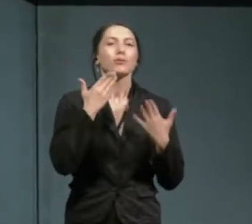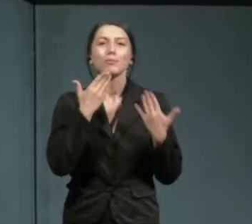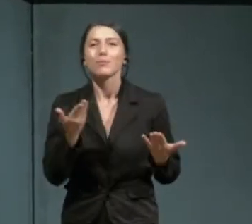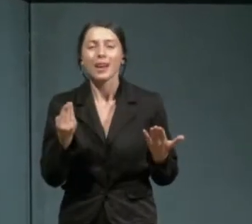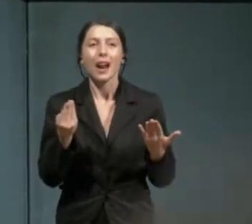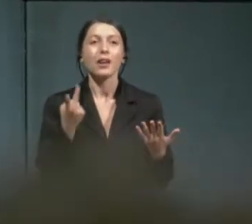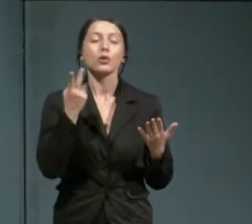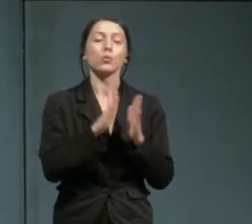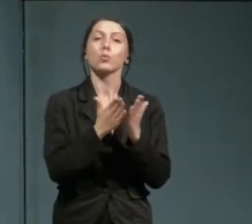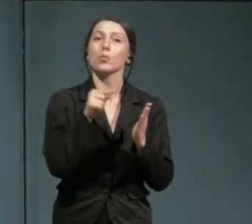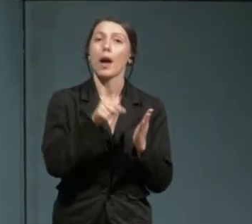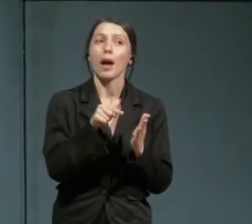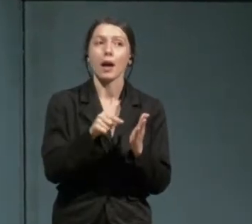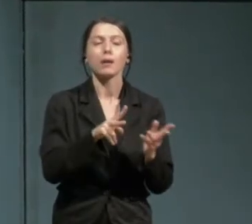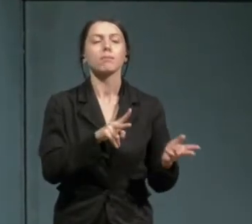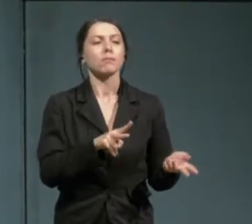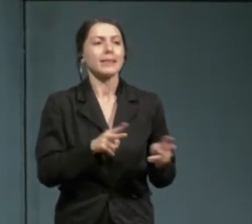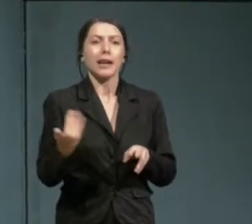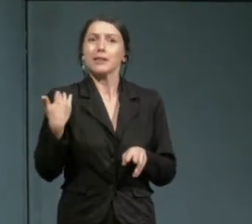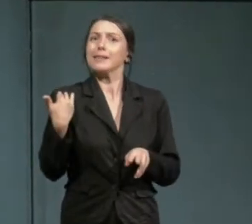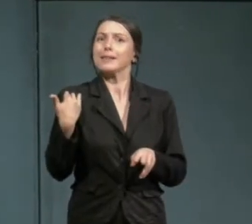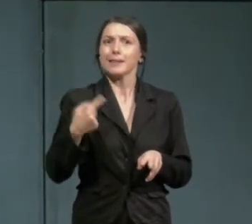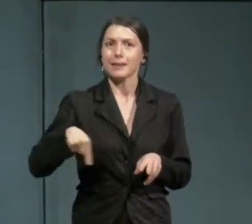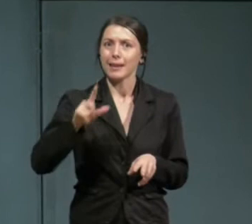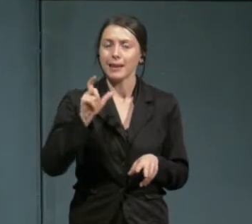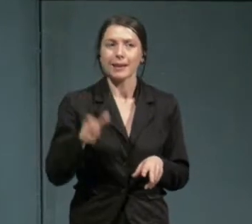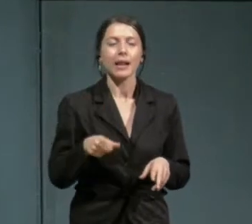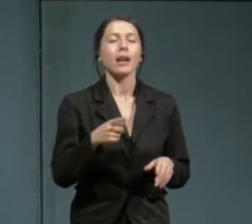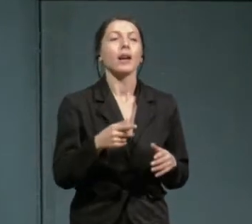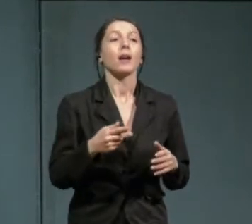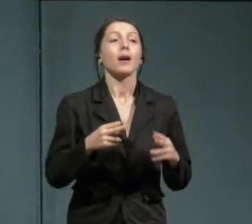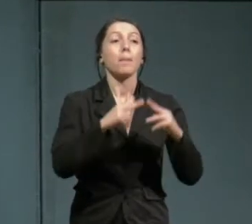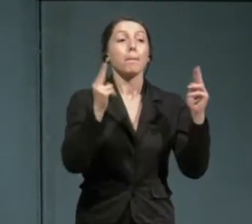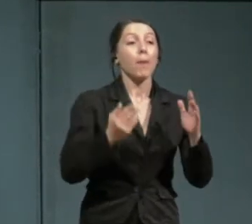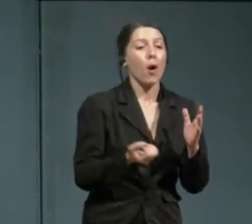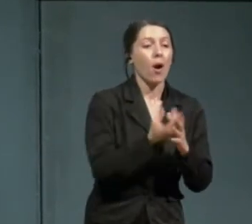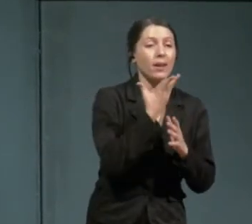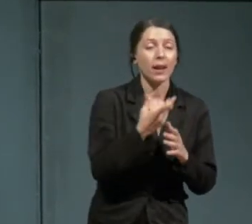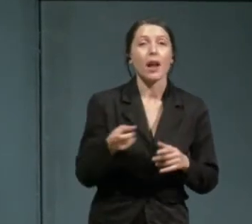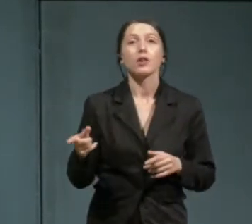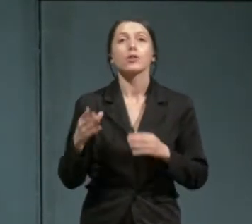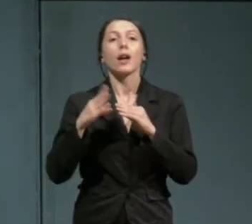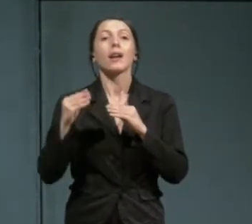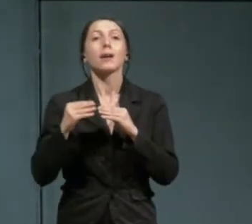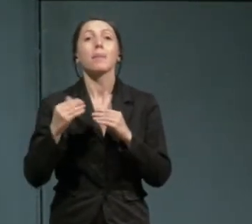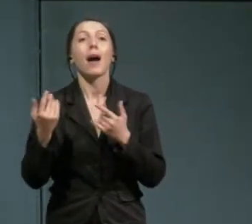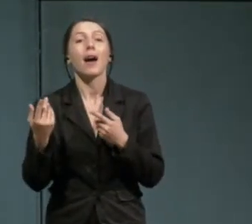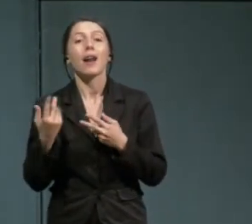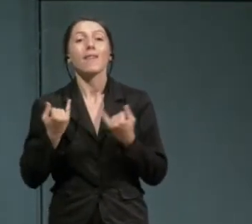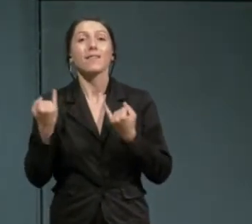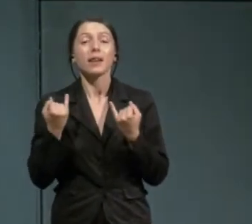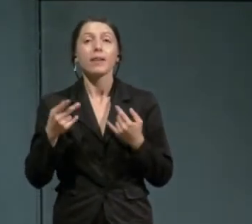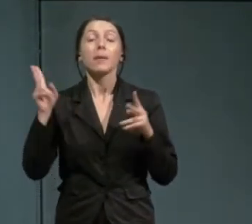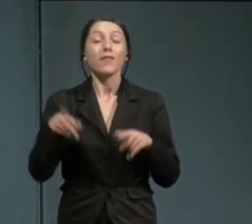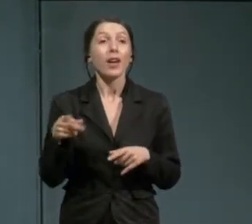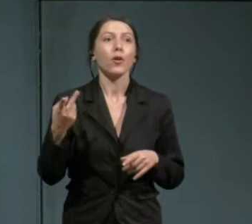romani due romanzi con stati tradotti negli ultimi anni la nascita di un ponte riparare evidenti ma miley de kerangal in realtà ha iniziato a